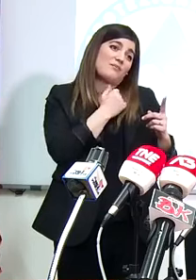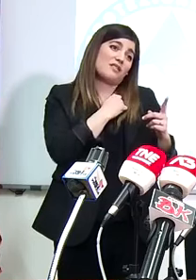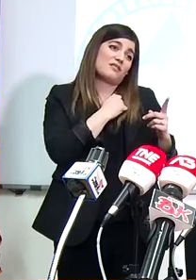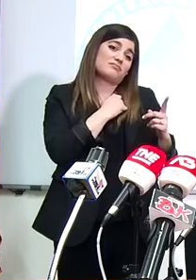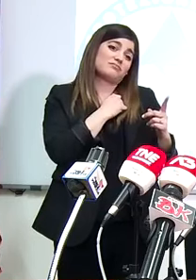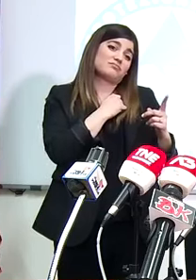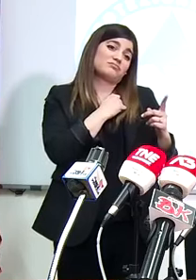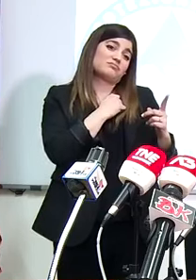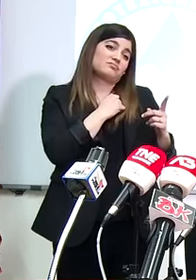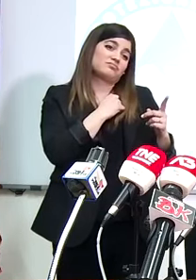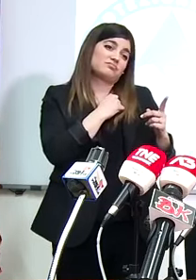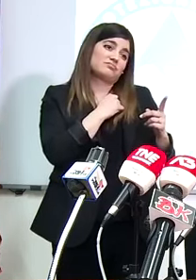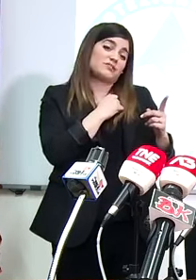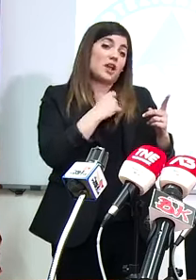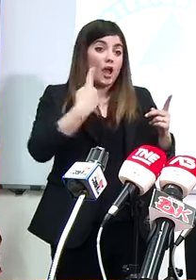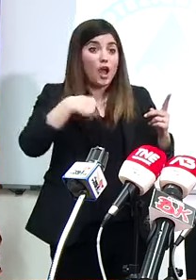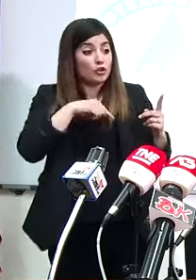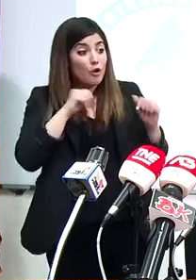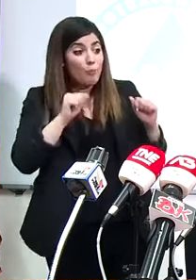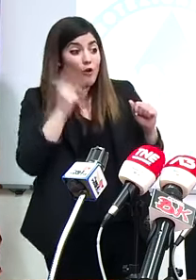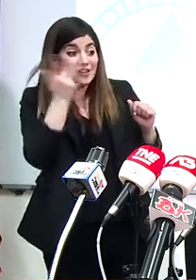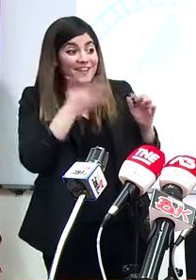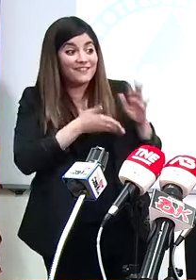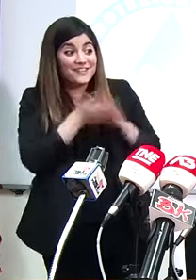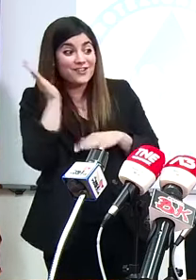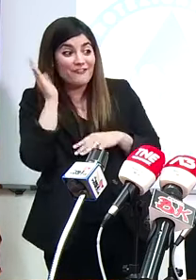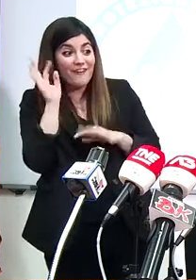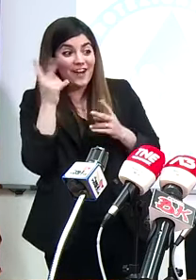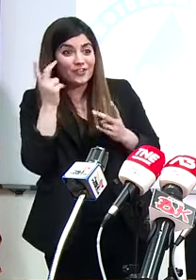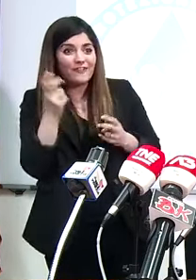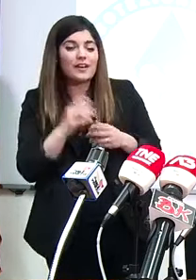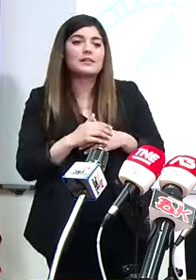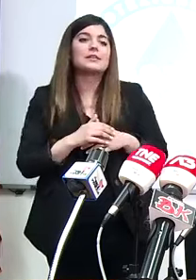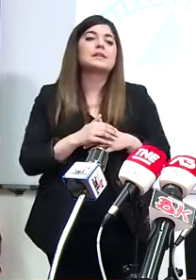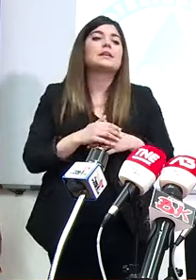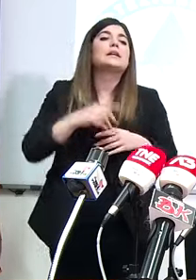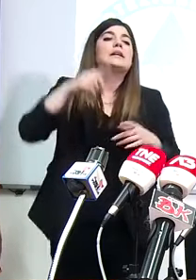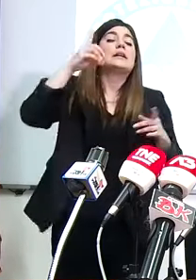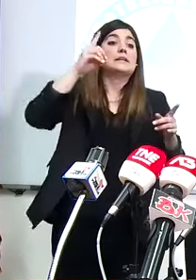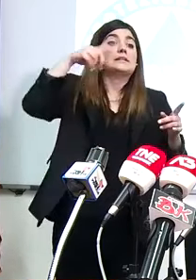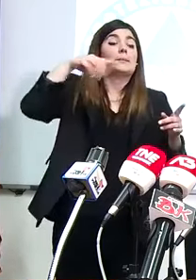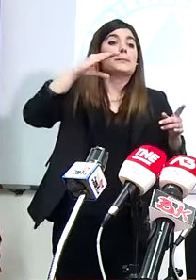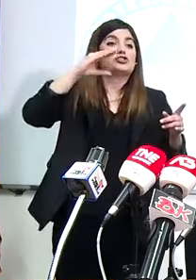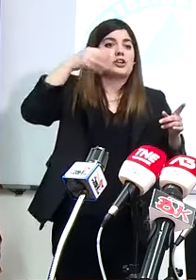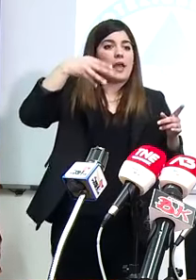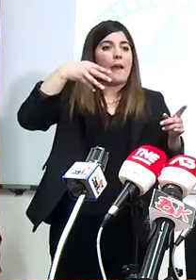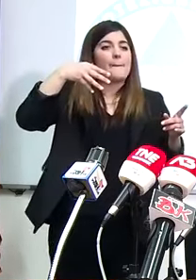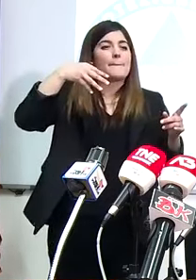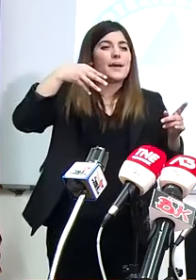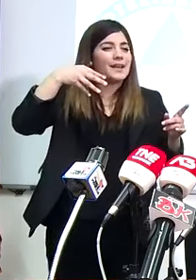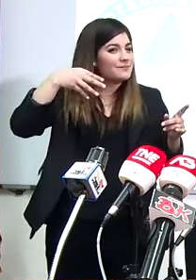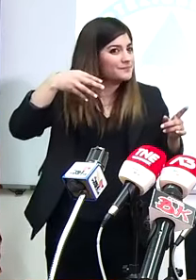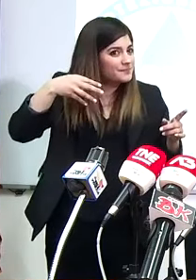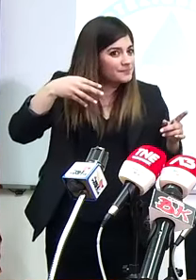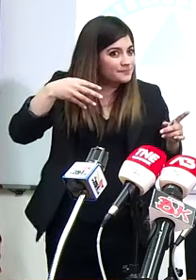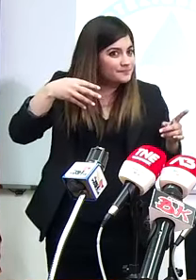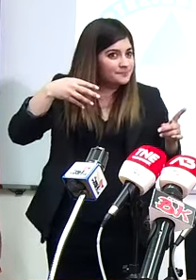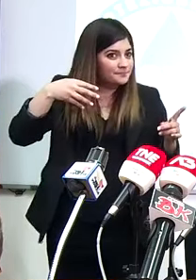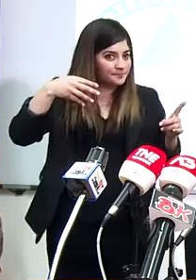andiamo a trovarlo mandato traverso il 25 maggio dpcm del 16 gennaio che cosa temete